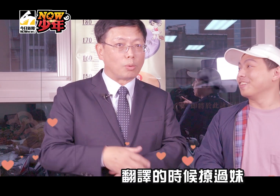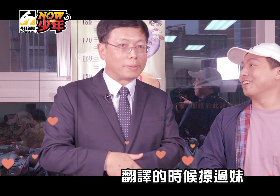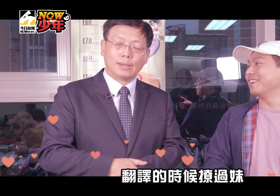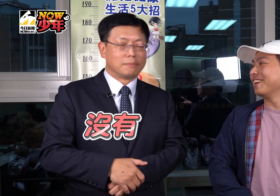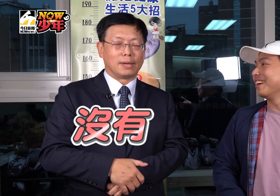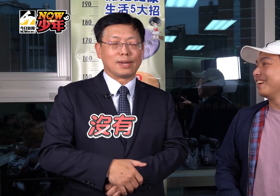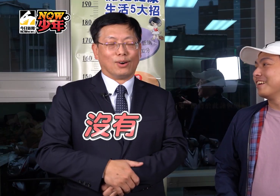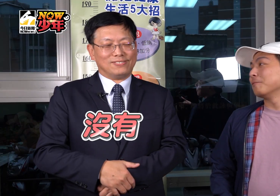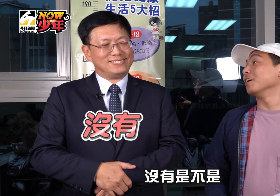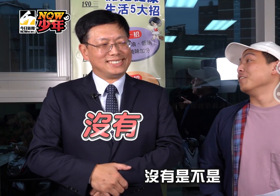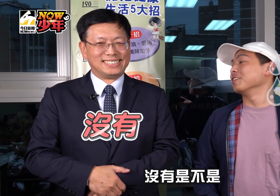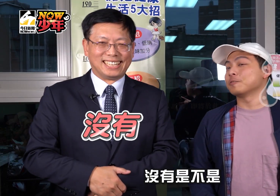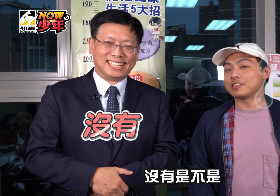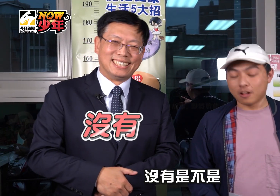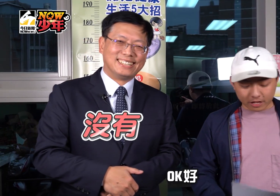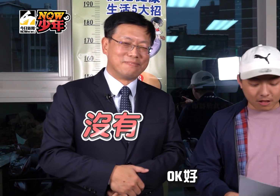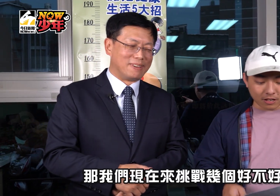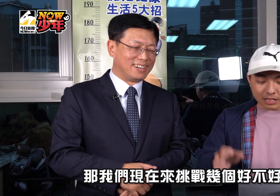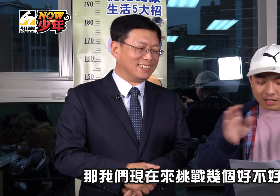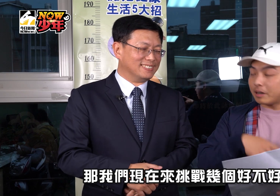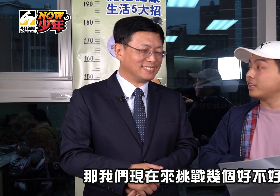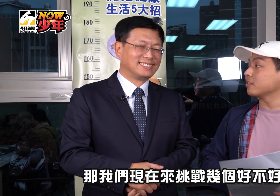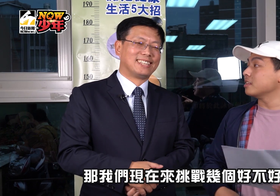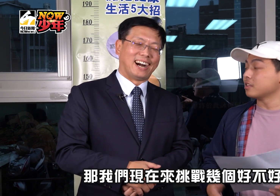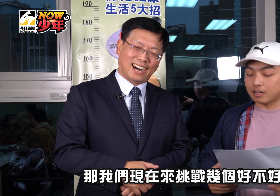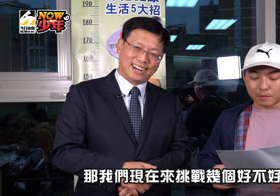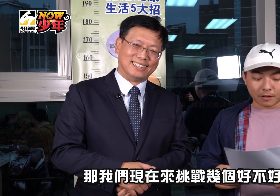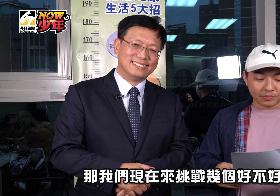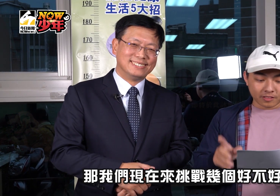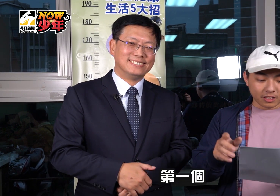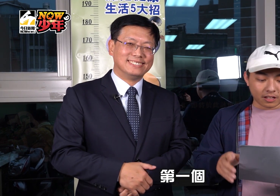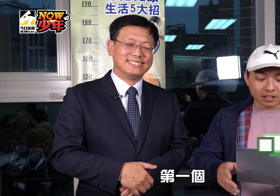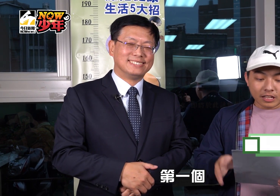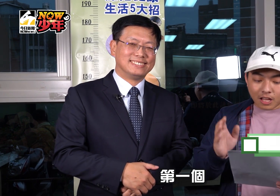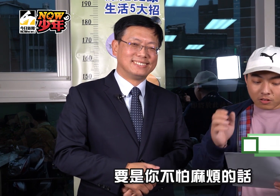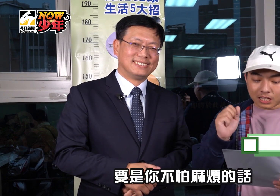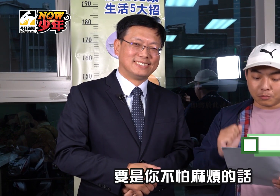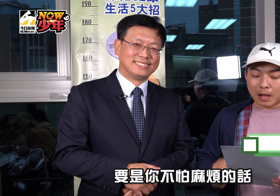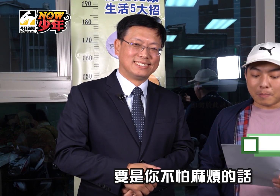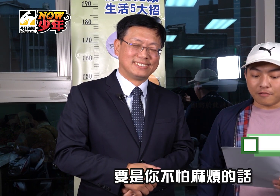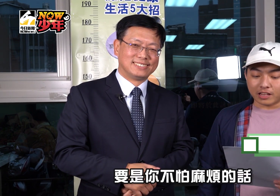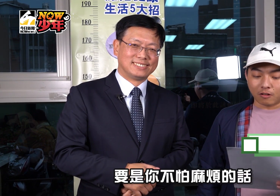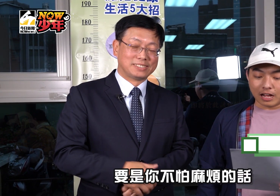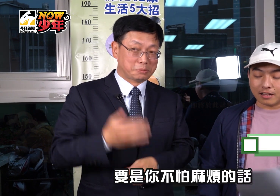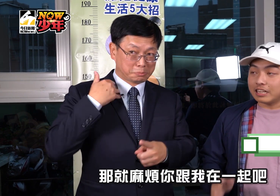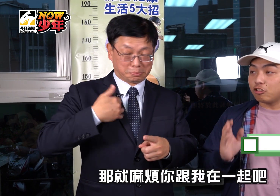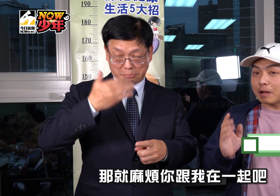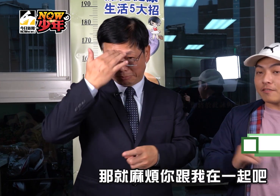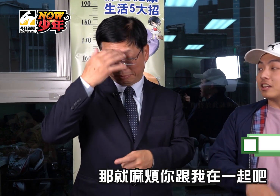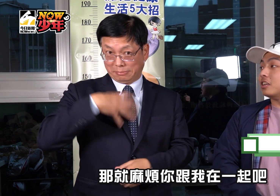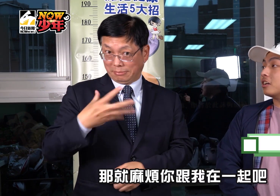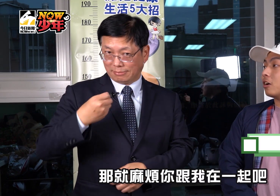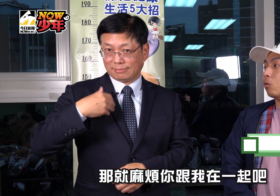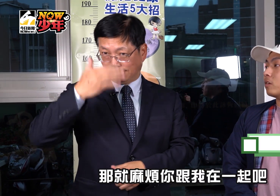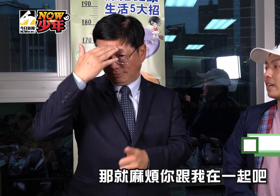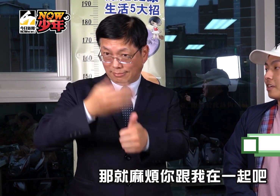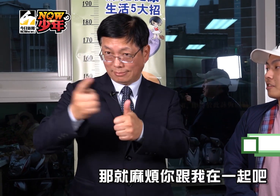妹？没有， 没有，是不是 ？OK， 好，那我们来挑战几个。好，第一个，要是你不怕麻烦的话，那就麻烦你跟我在一起